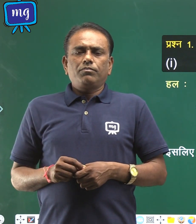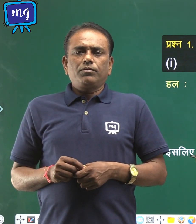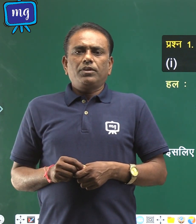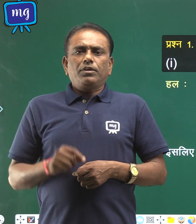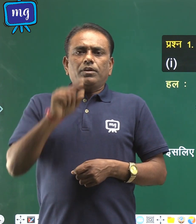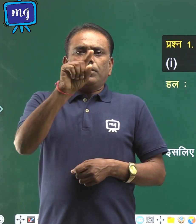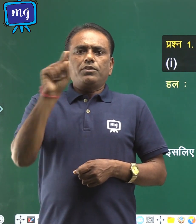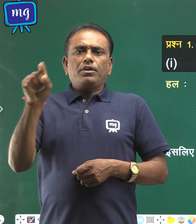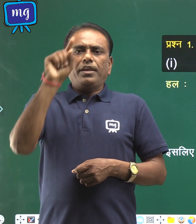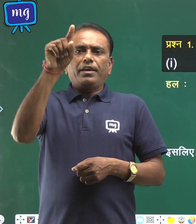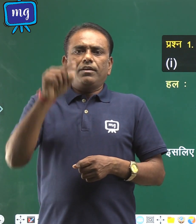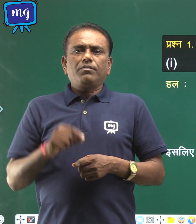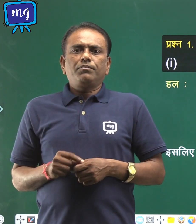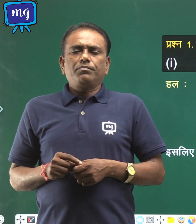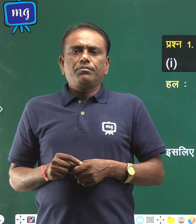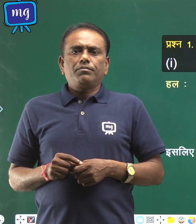इसलिए